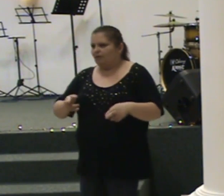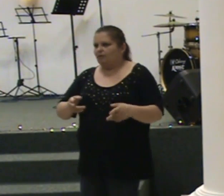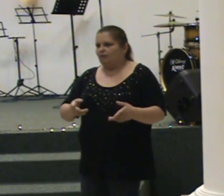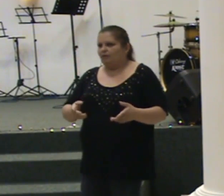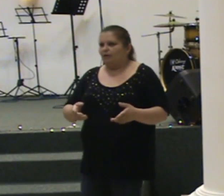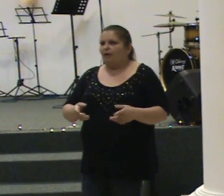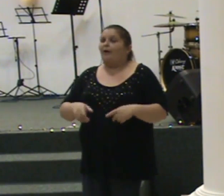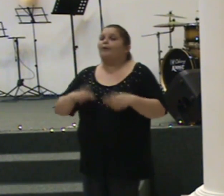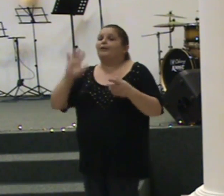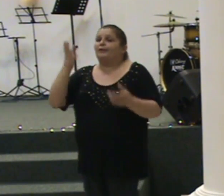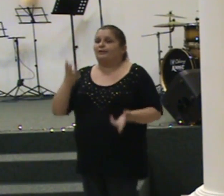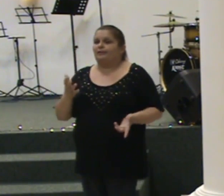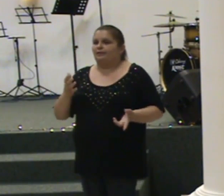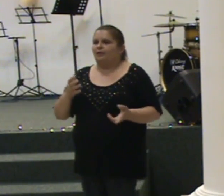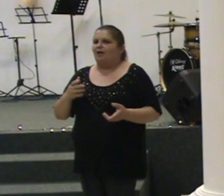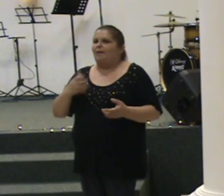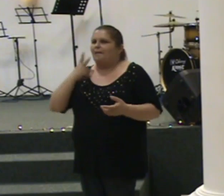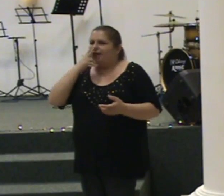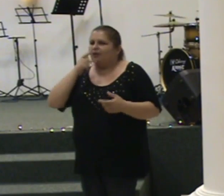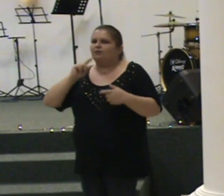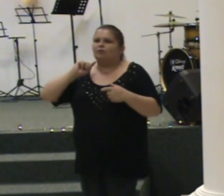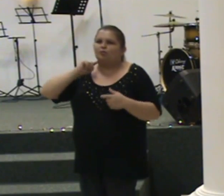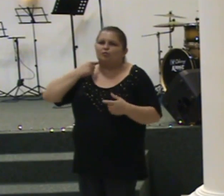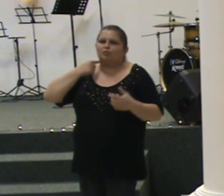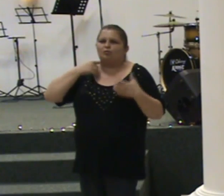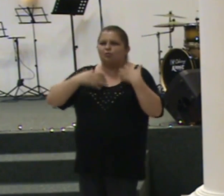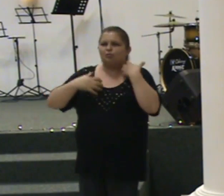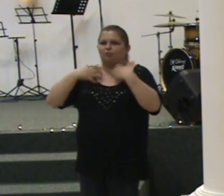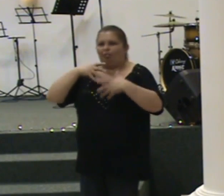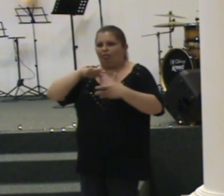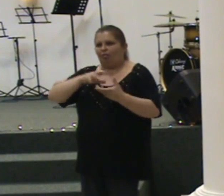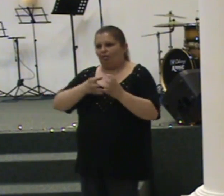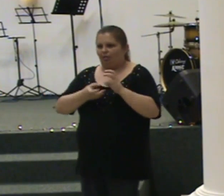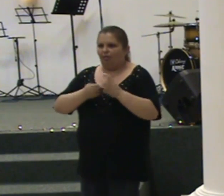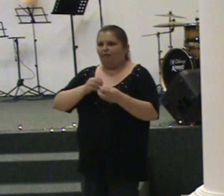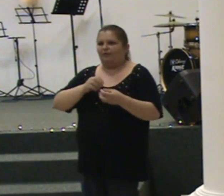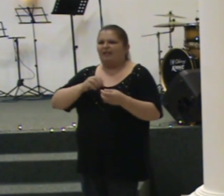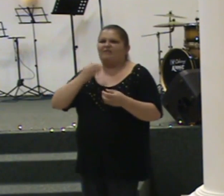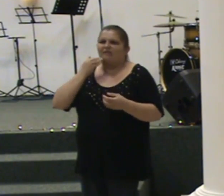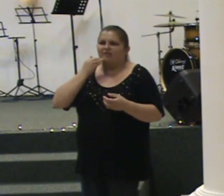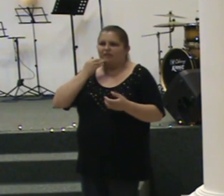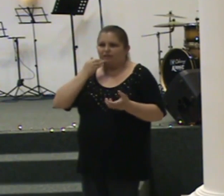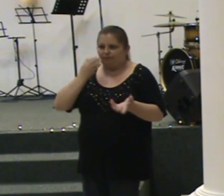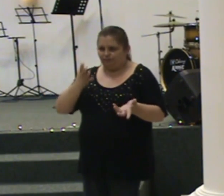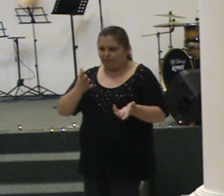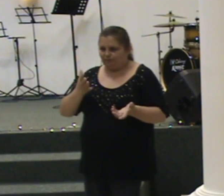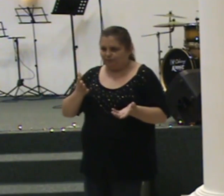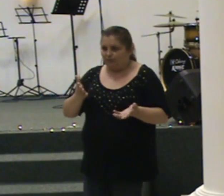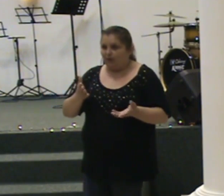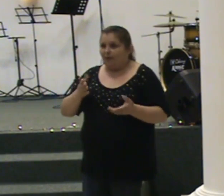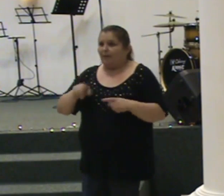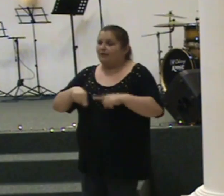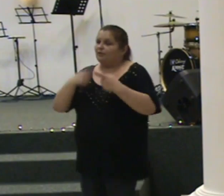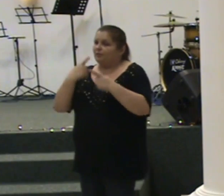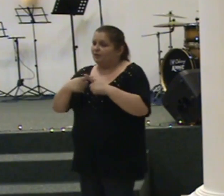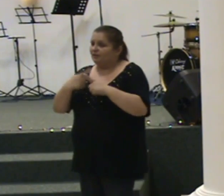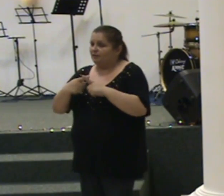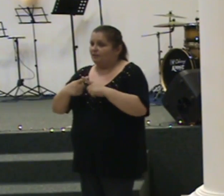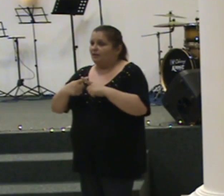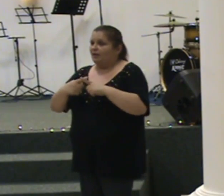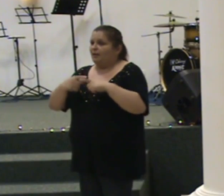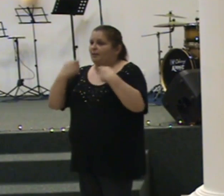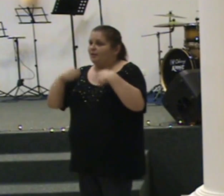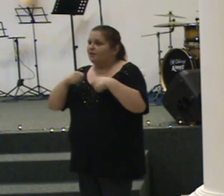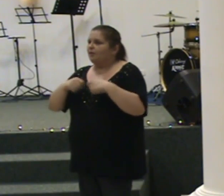e trazer a verdadeira presença de Cristo na nossa vida. Então, hoje, né, para nós encerrarmos, Deus